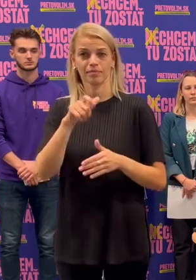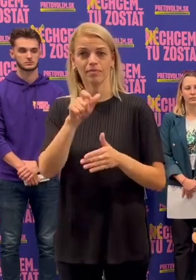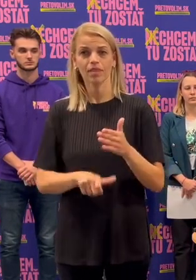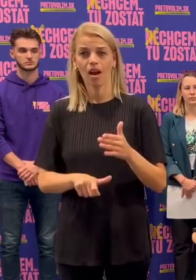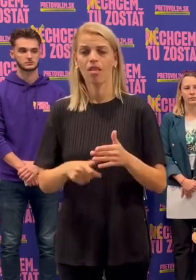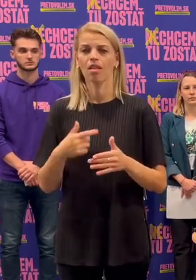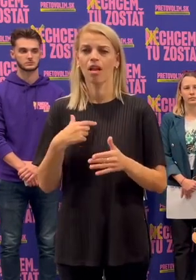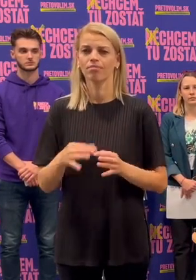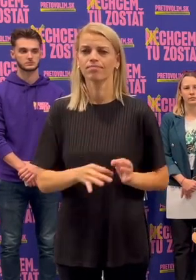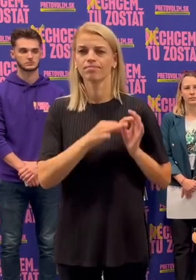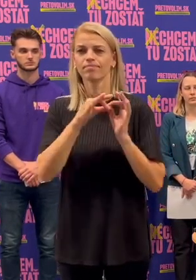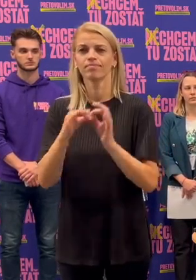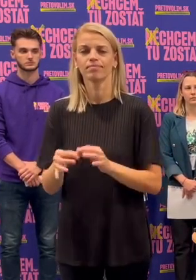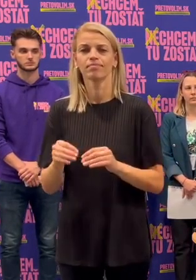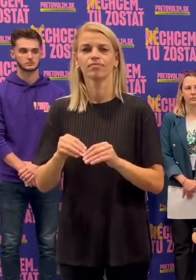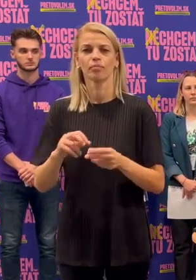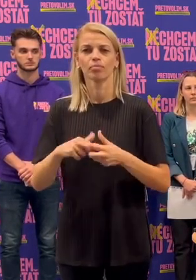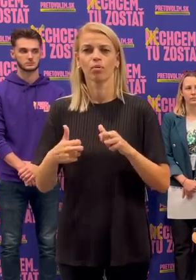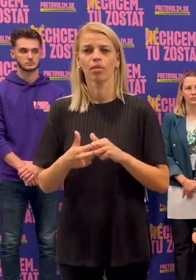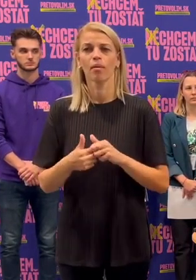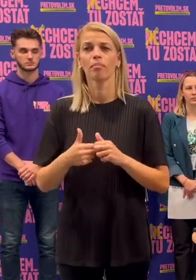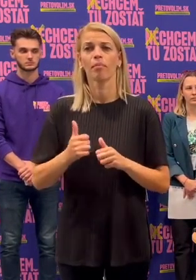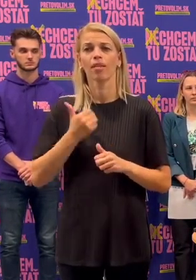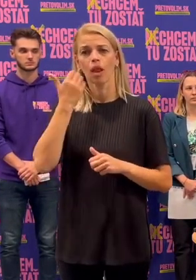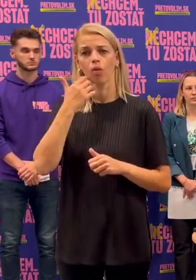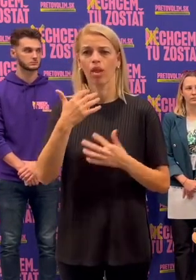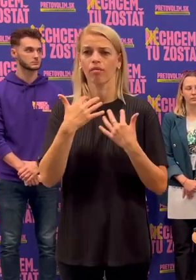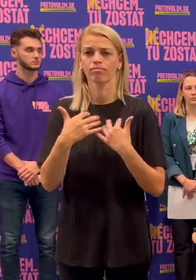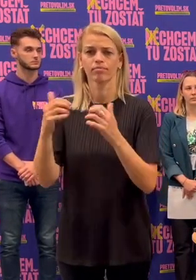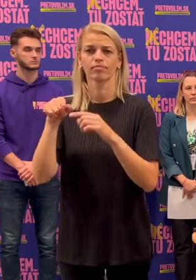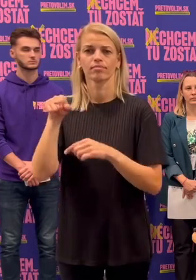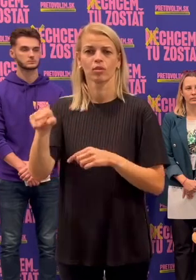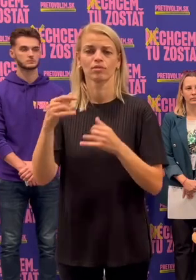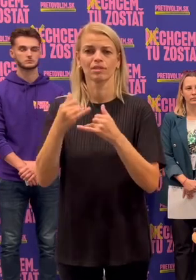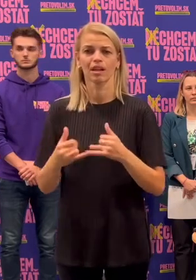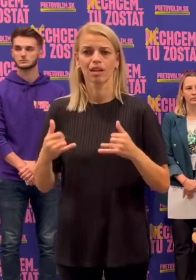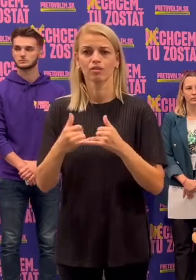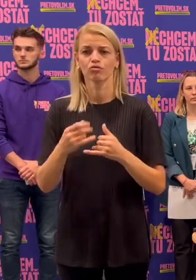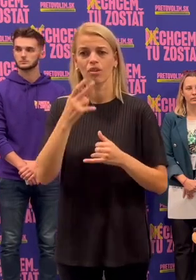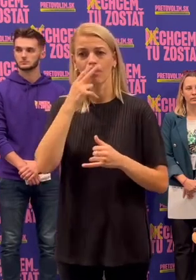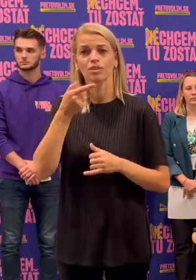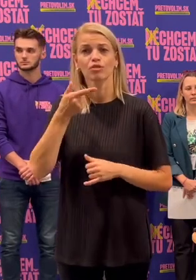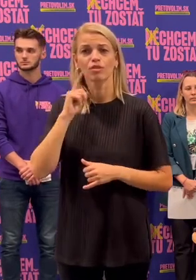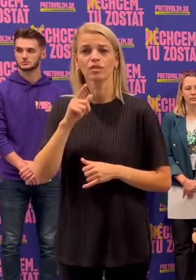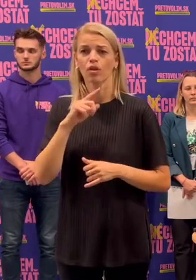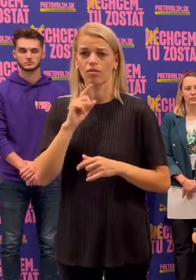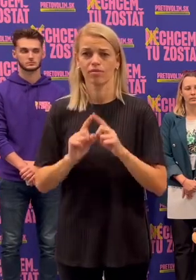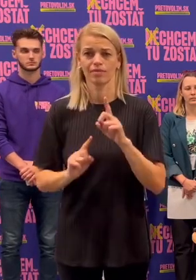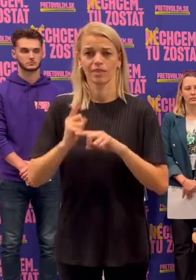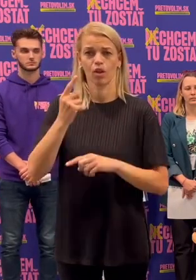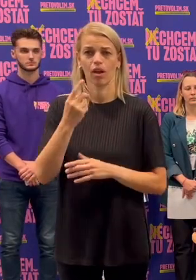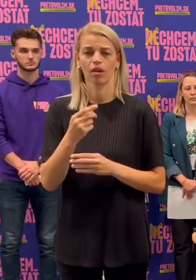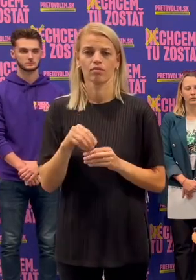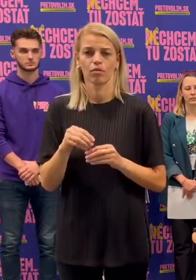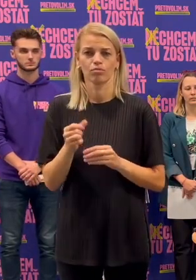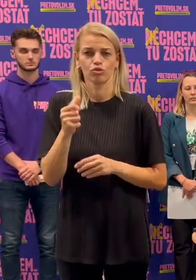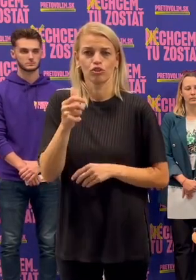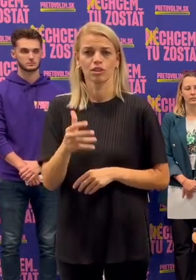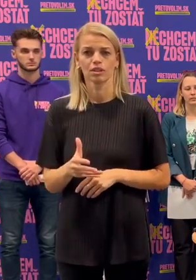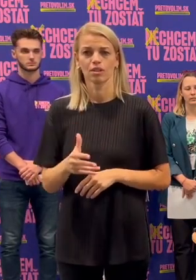dlhodobo problém odlivu mladých ľudí do zahraničia a naozaj tie čísla na Slovensku sú veľmi vysoké. Podľa diskusí, čiže